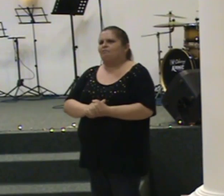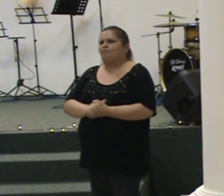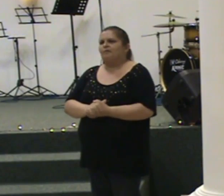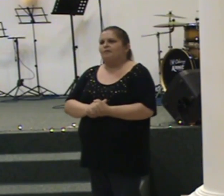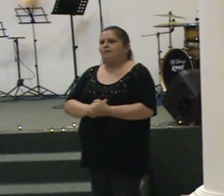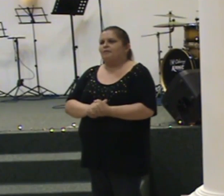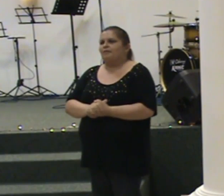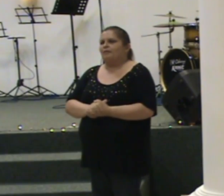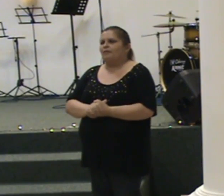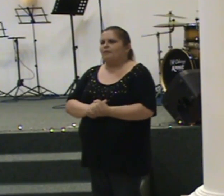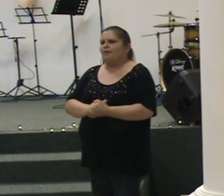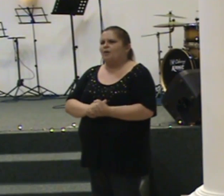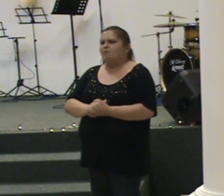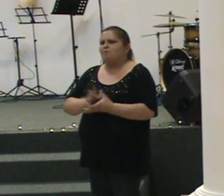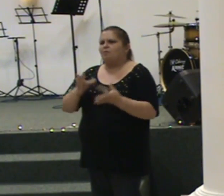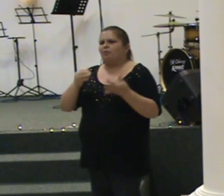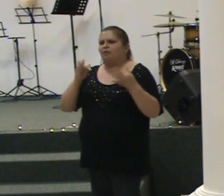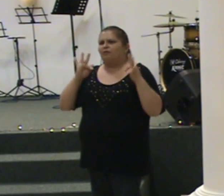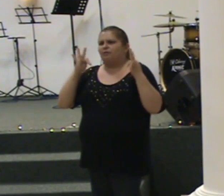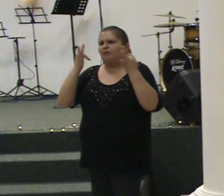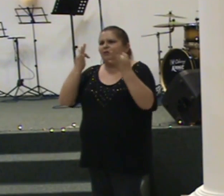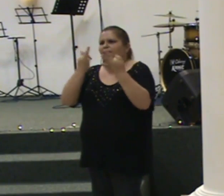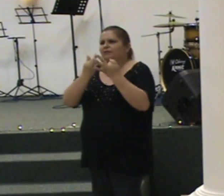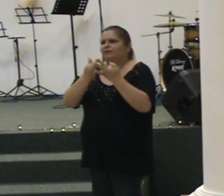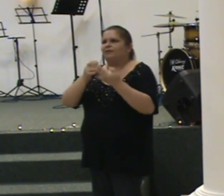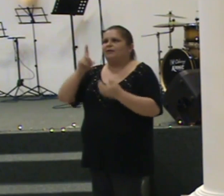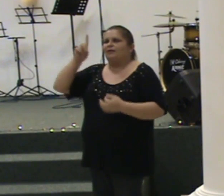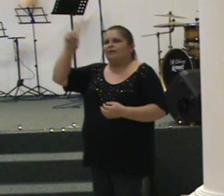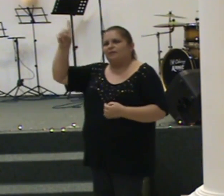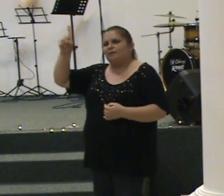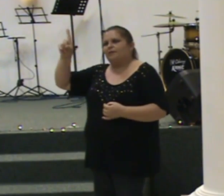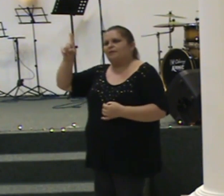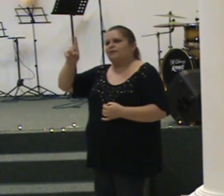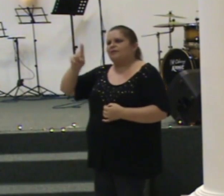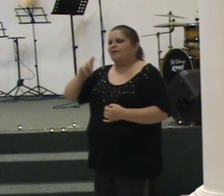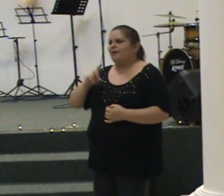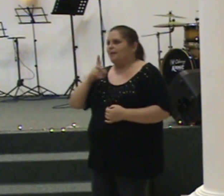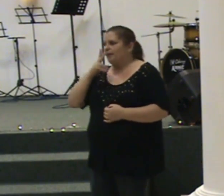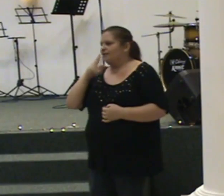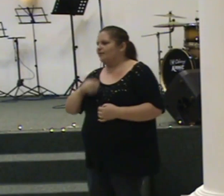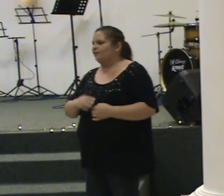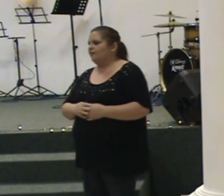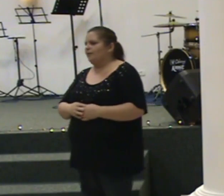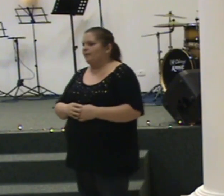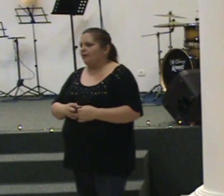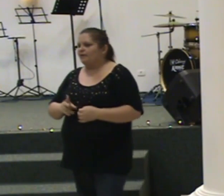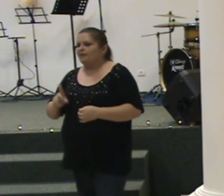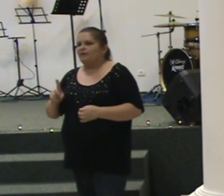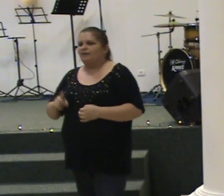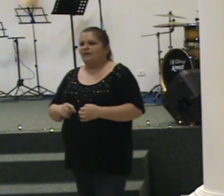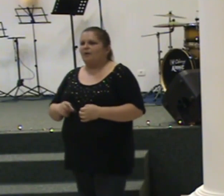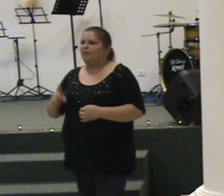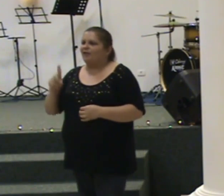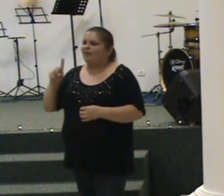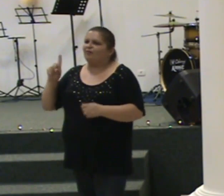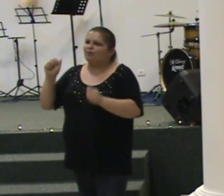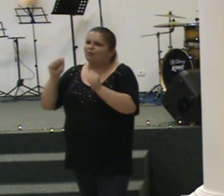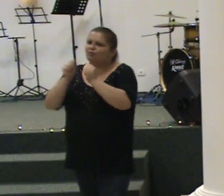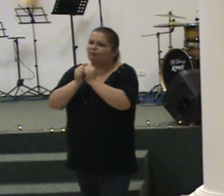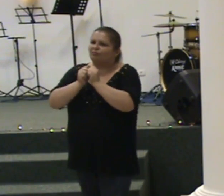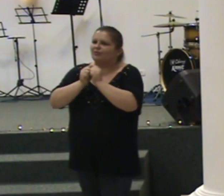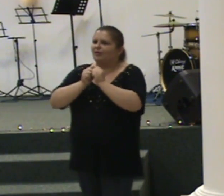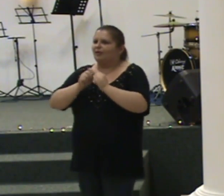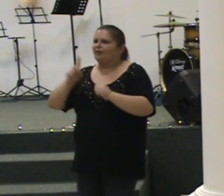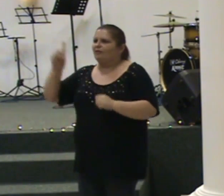família que Deus passa perto, põe até o dedo no ouvido, né? De tantas coisas